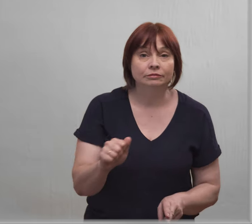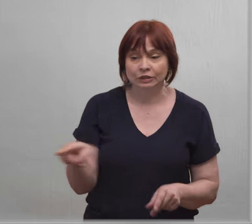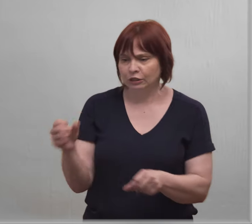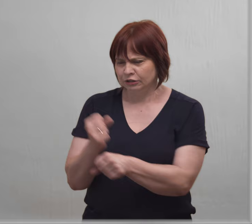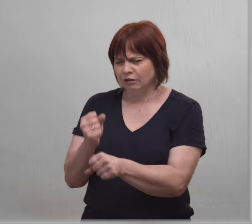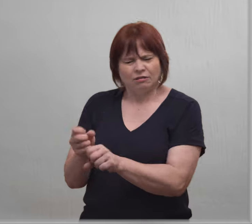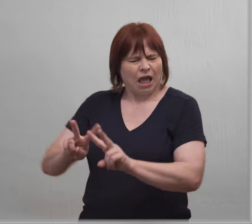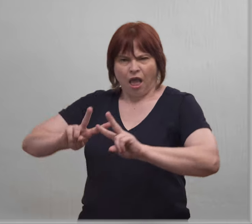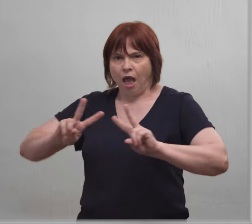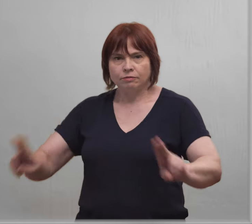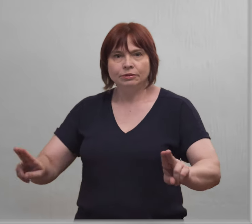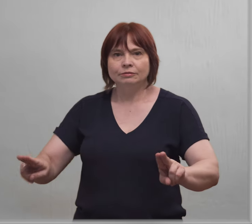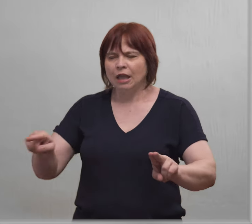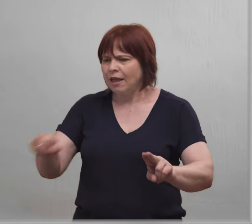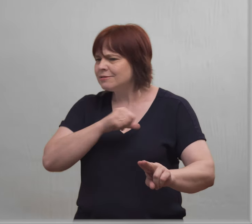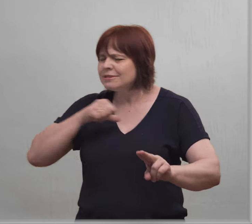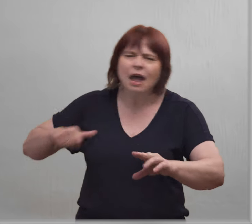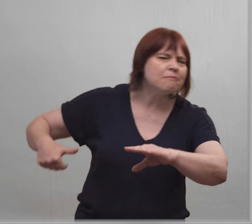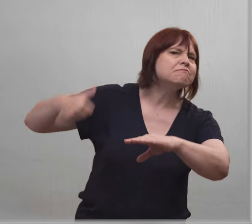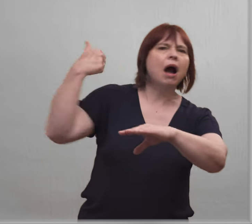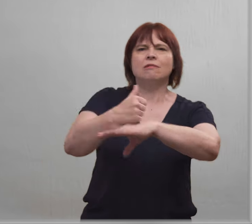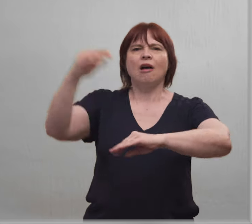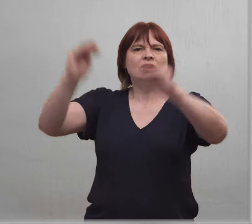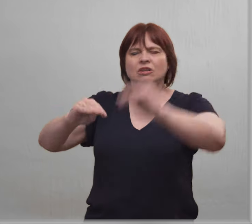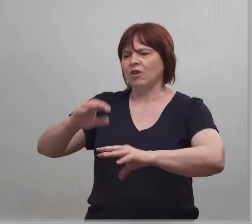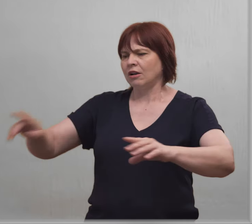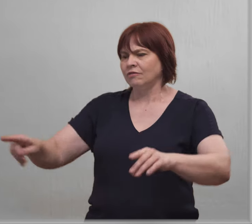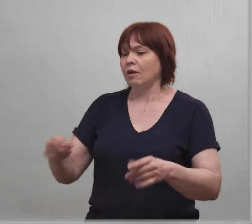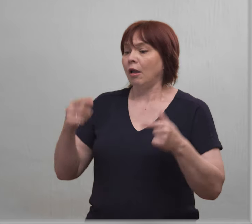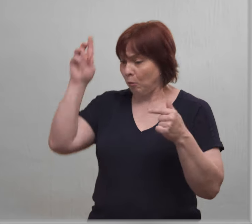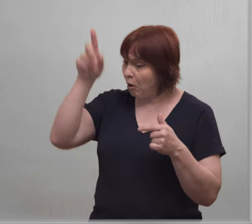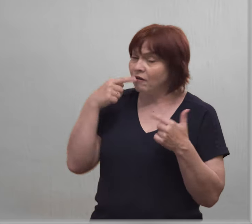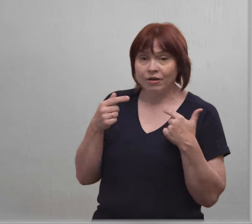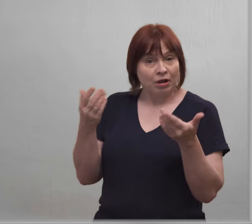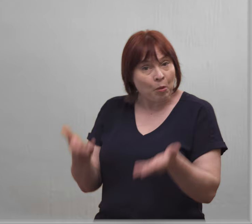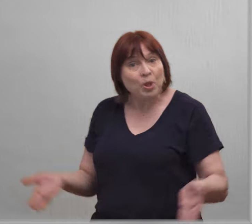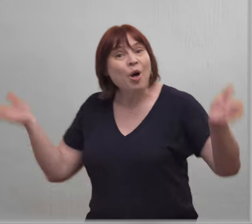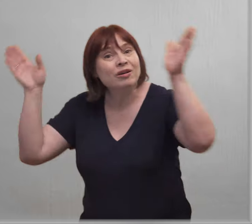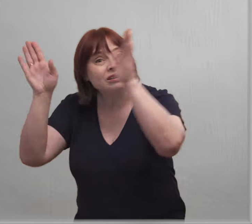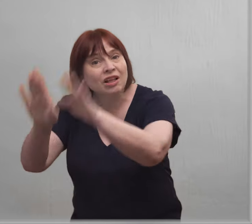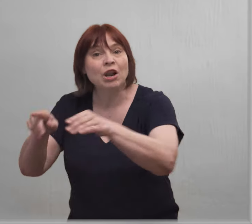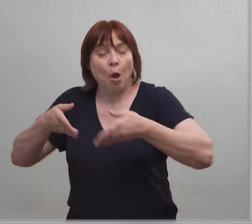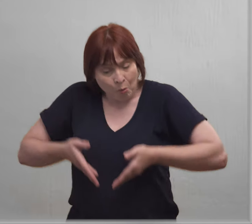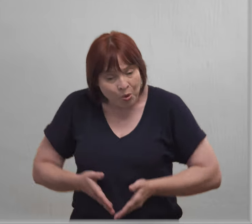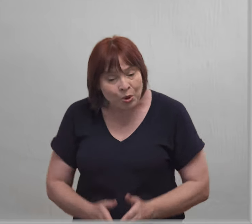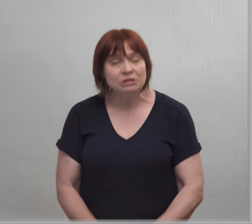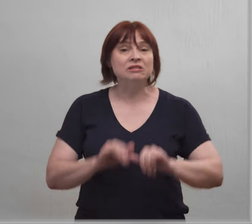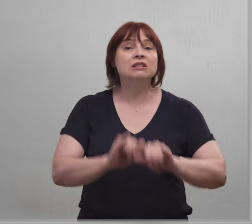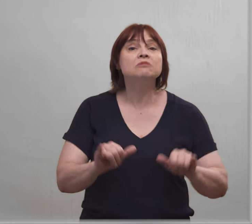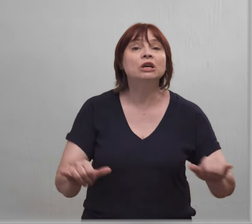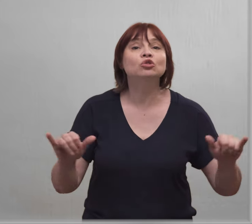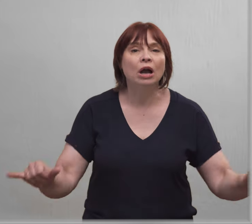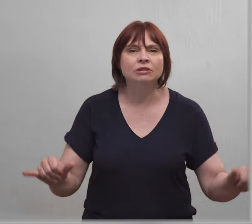партнерами, и ставит их венцом творения, и говорит им, я благословляю вас, плодитесь,